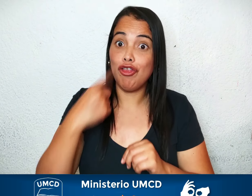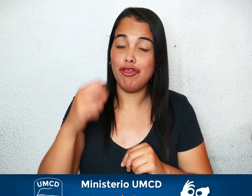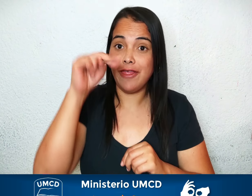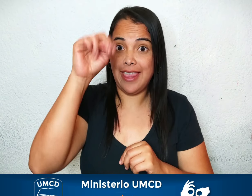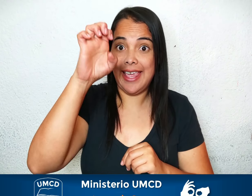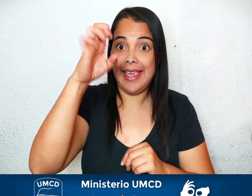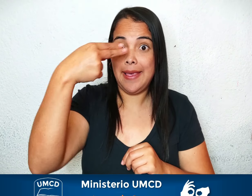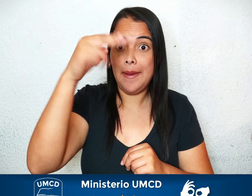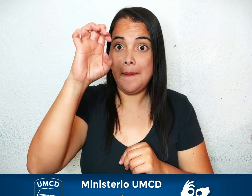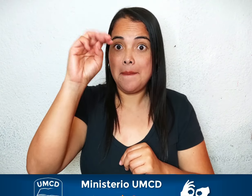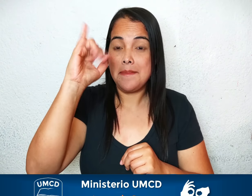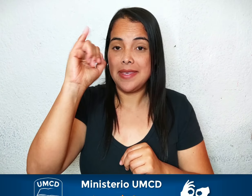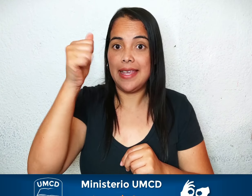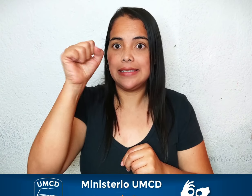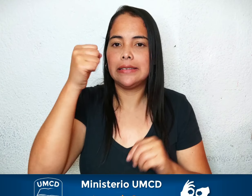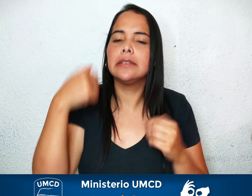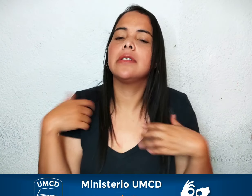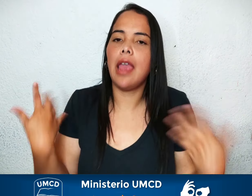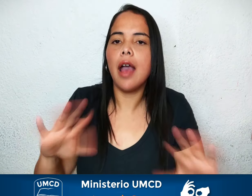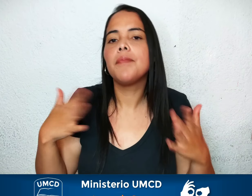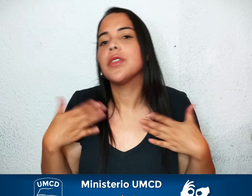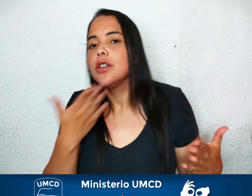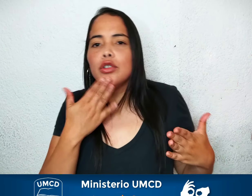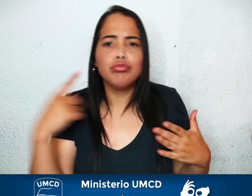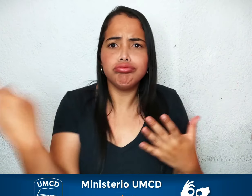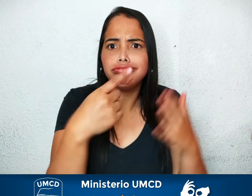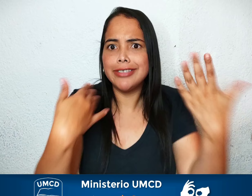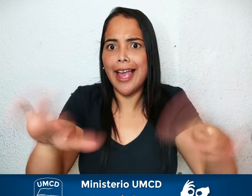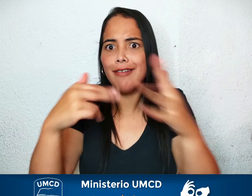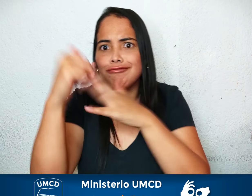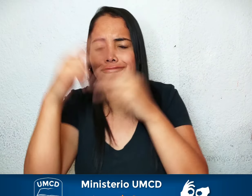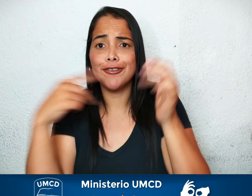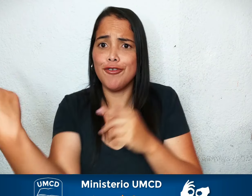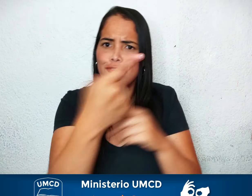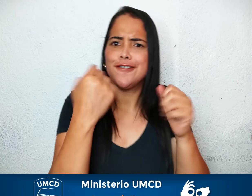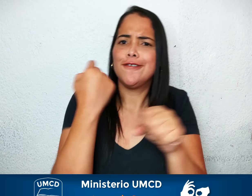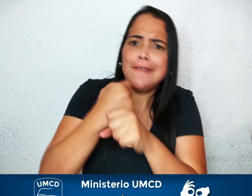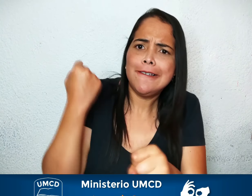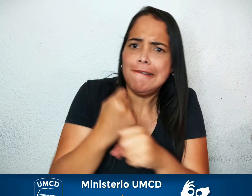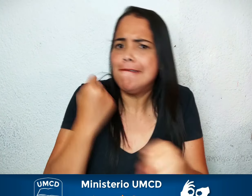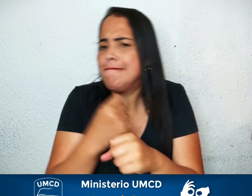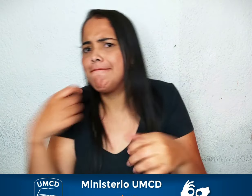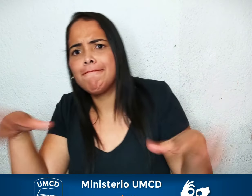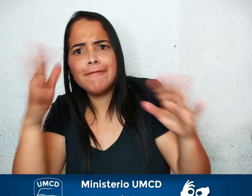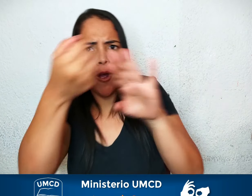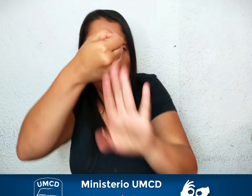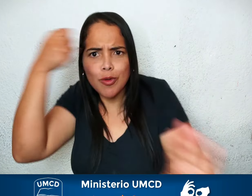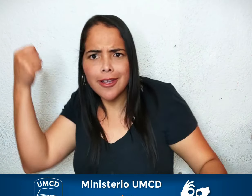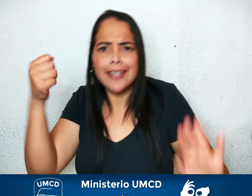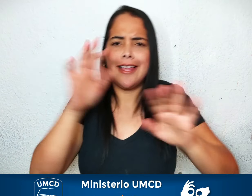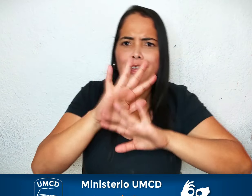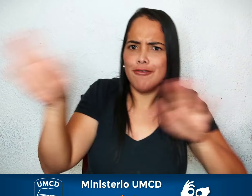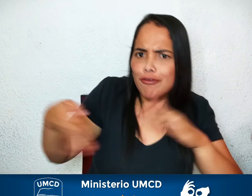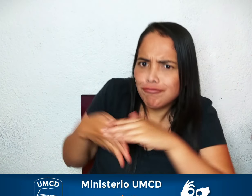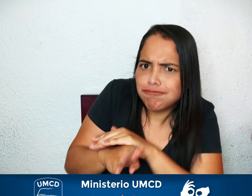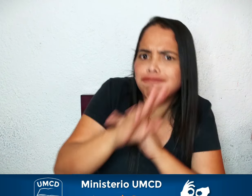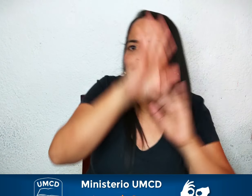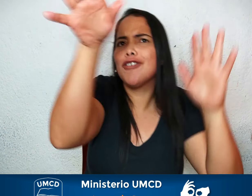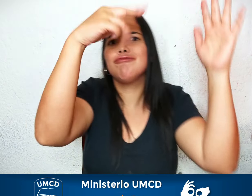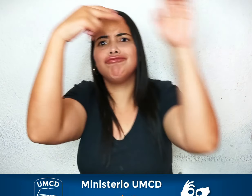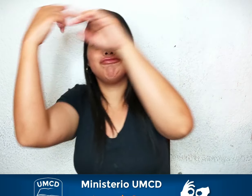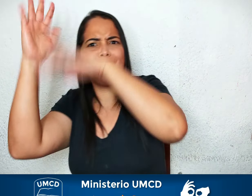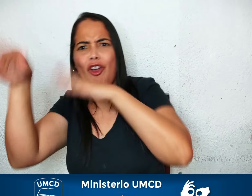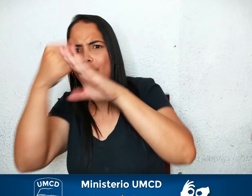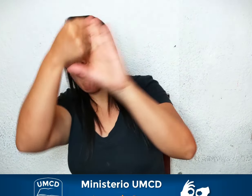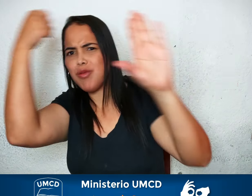Nehemías había levantado al pueblo para hacer la tarea. Cada uno de ellos estaban ubicados en sus lugares, desde la puerta de las ovejas, pasando